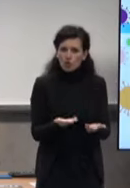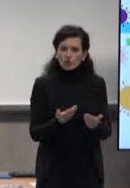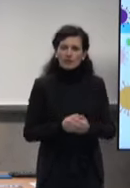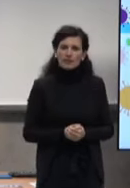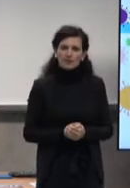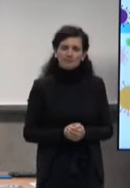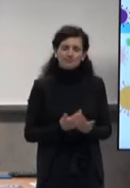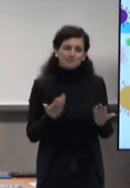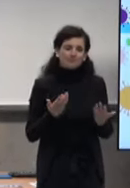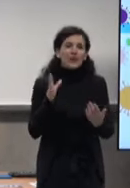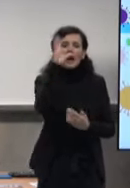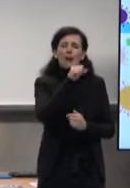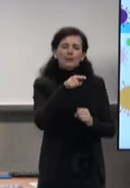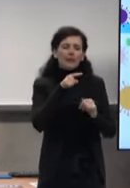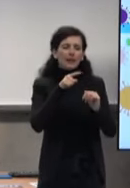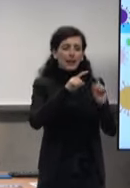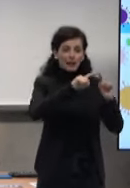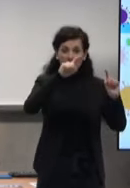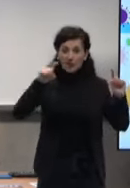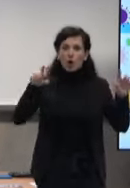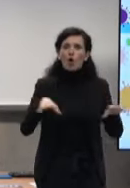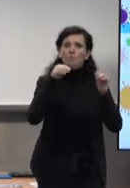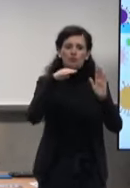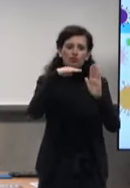di curva discendente